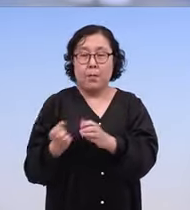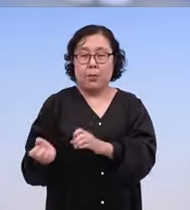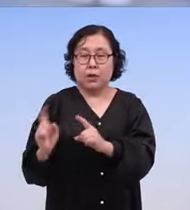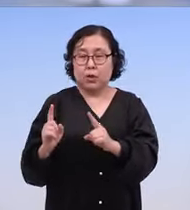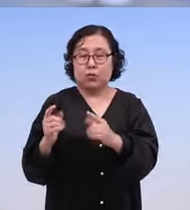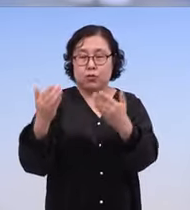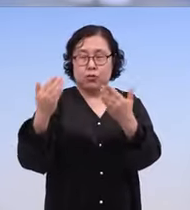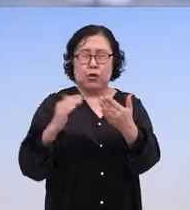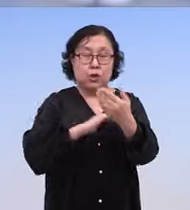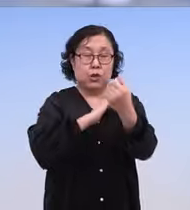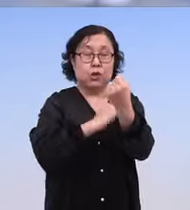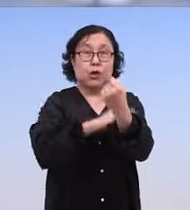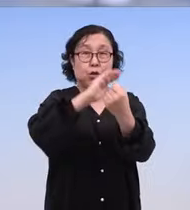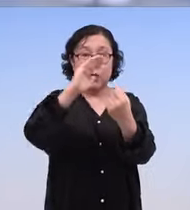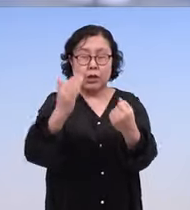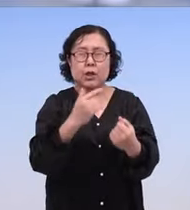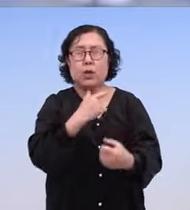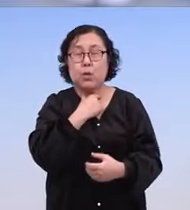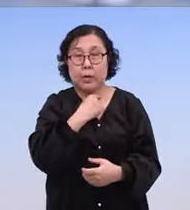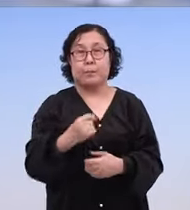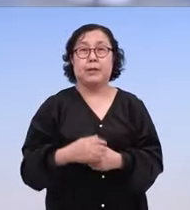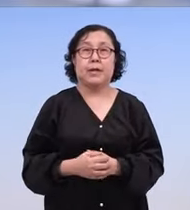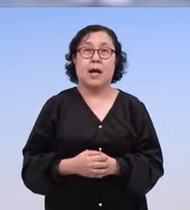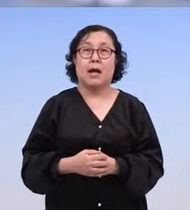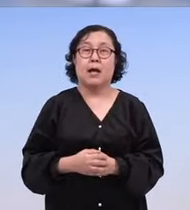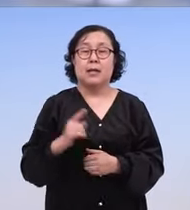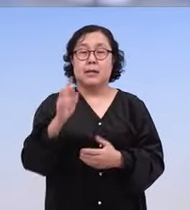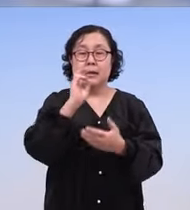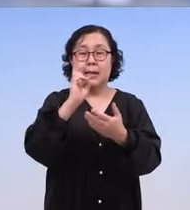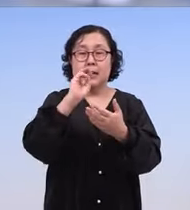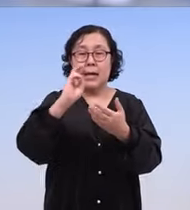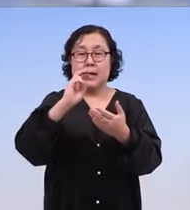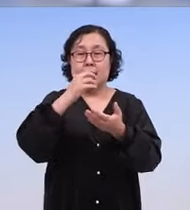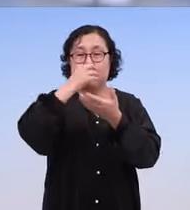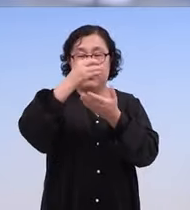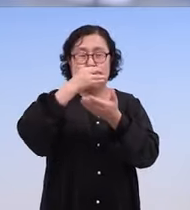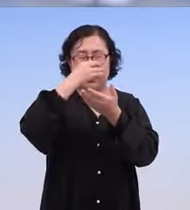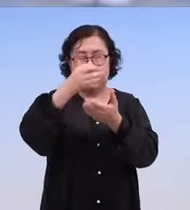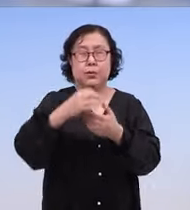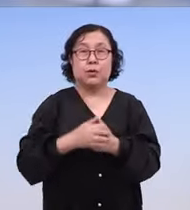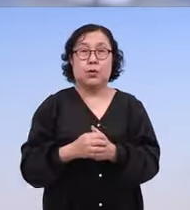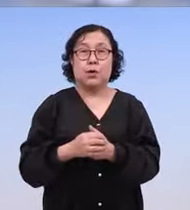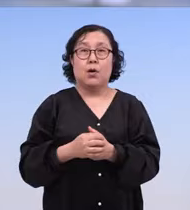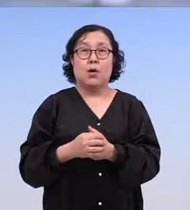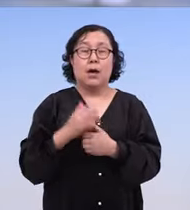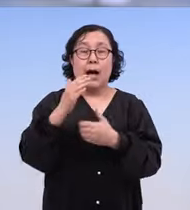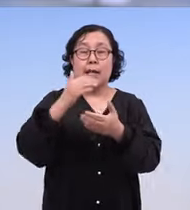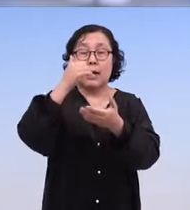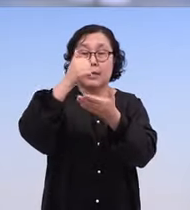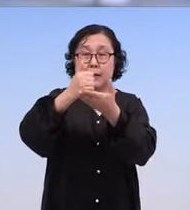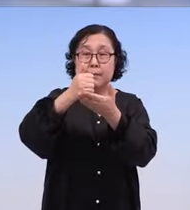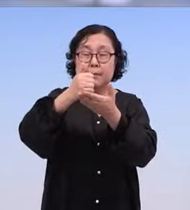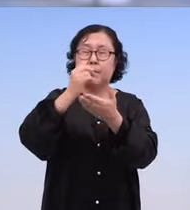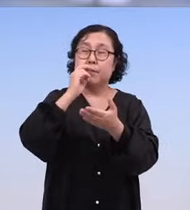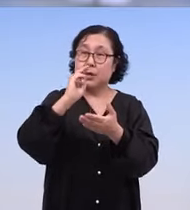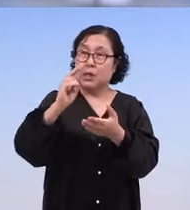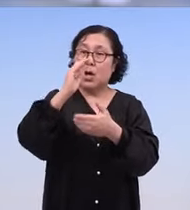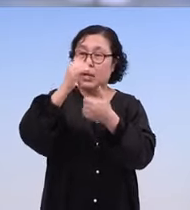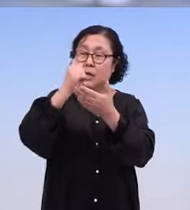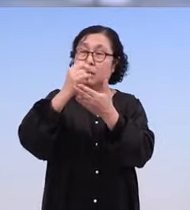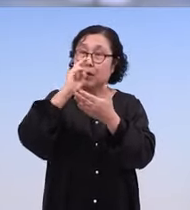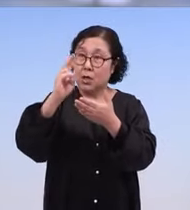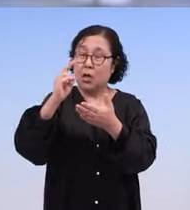얻어 하나님이시여 하나님이시여 주는 나의 하나님이시로다. 무슨 뜻입니까? 내게 능력 주시는